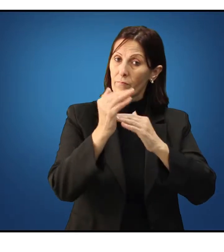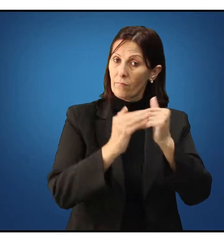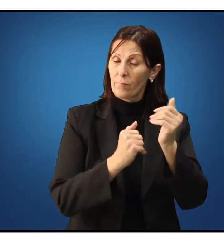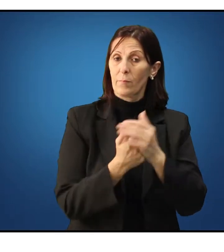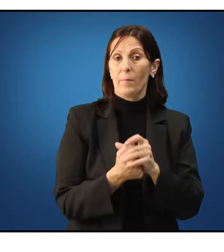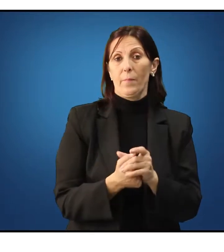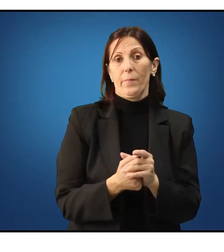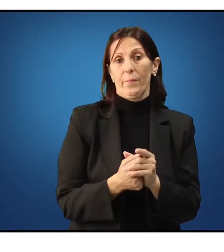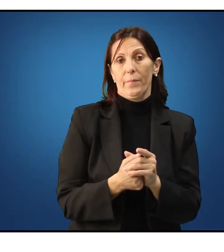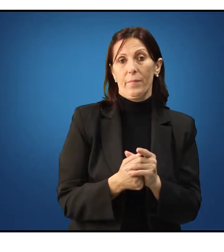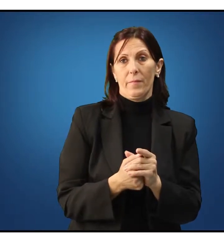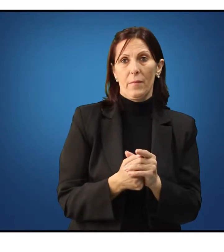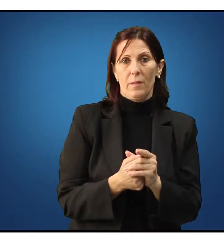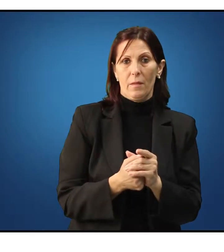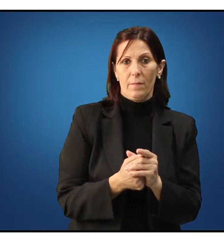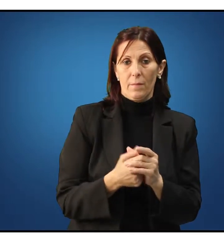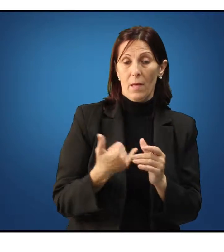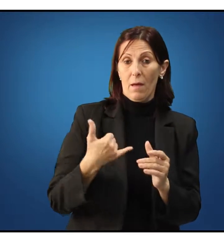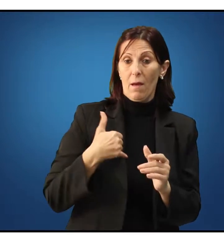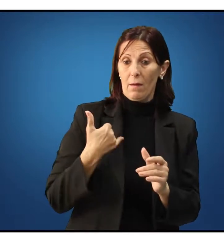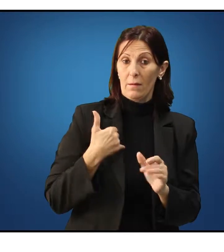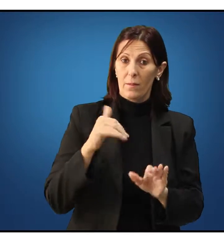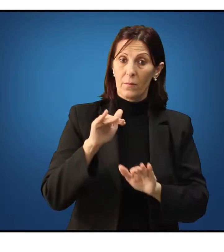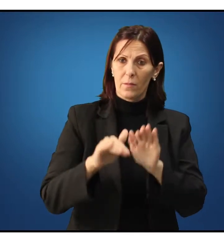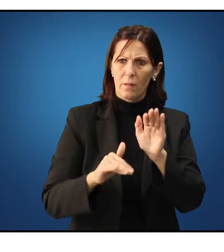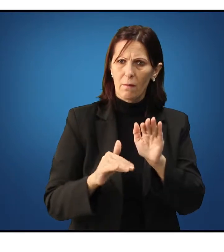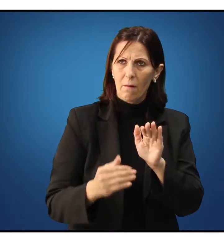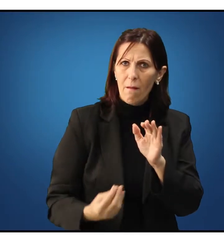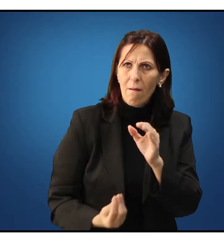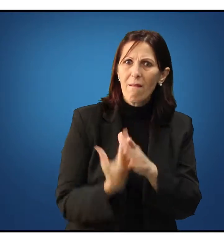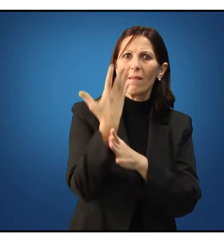a Idade Moderna inventa